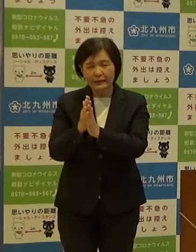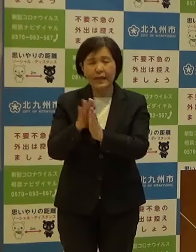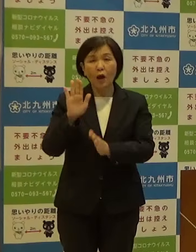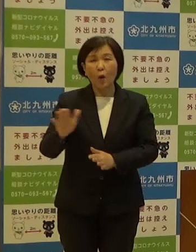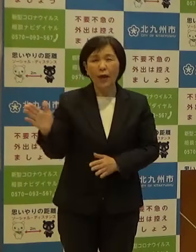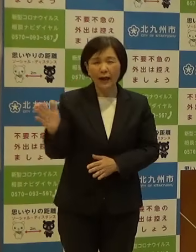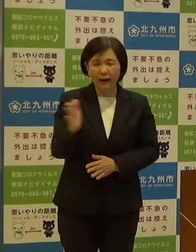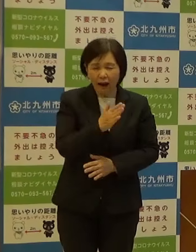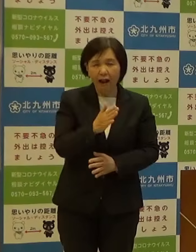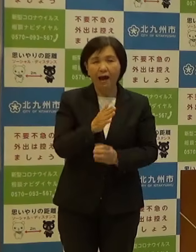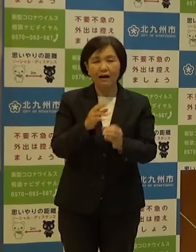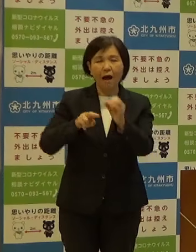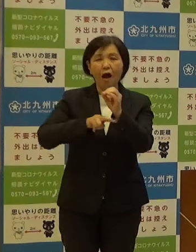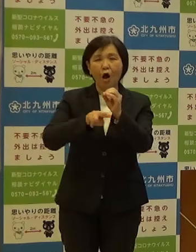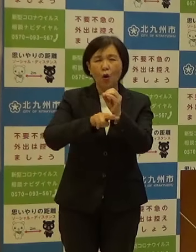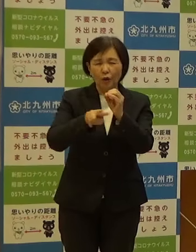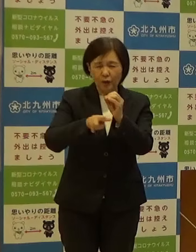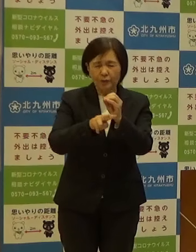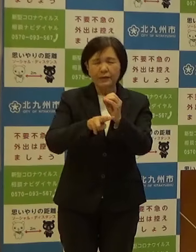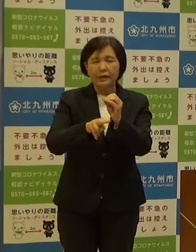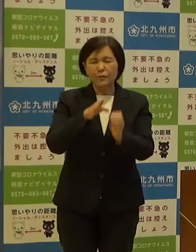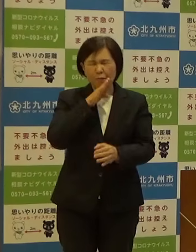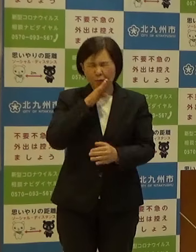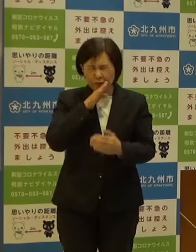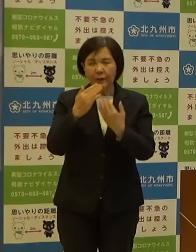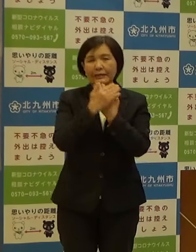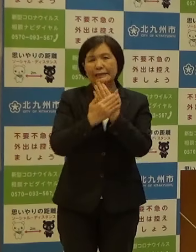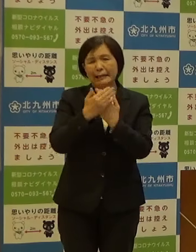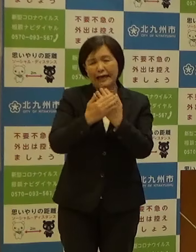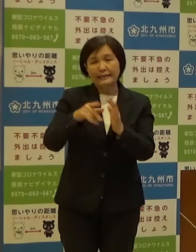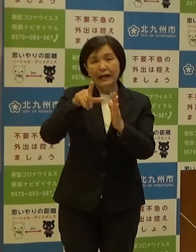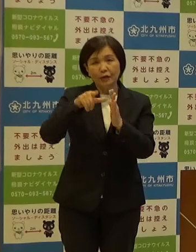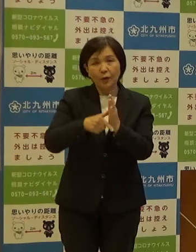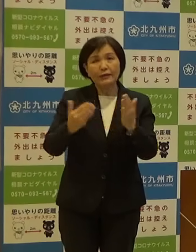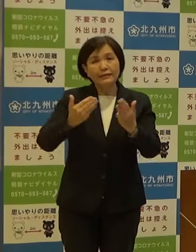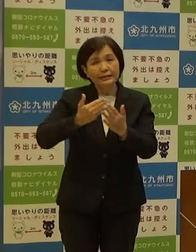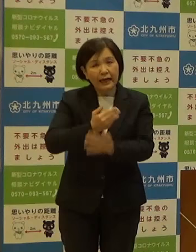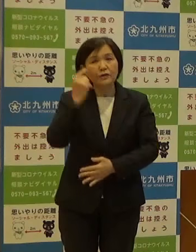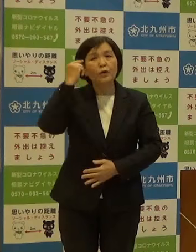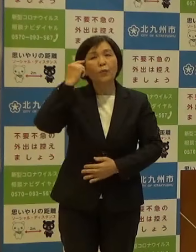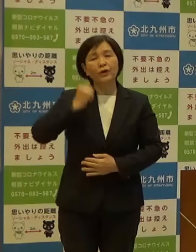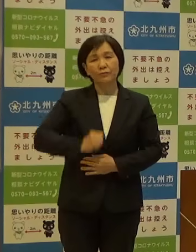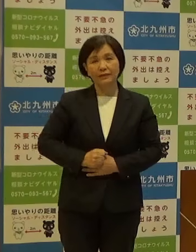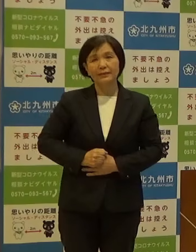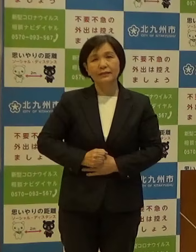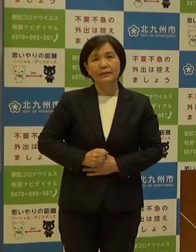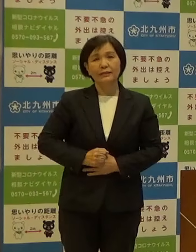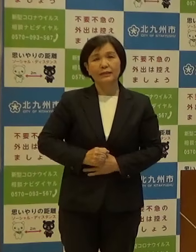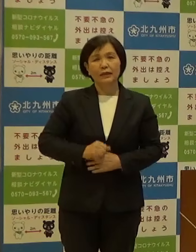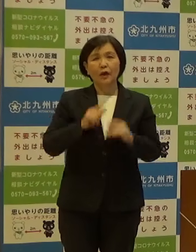このウイルスとの戦いの正念場に入るということを改めてお訴えをしたいのであります。